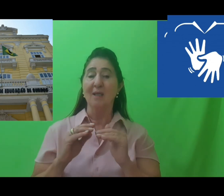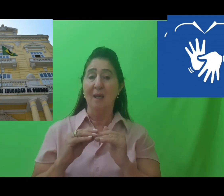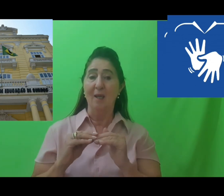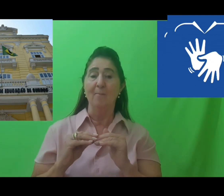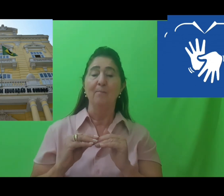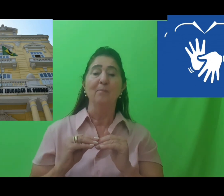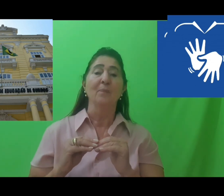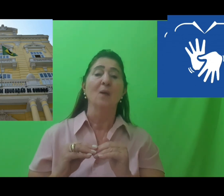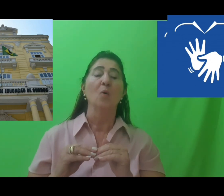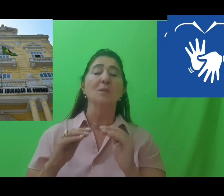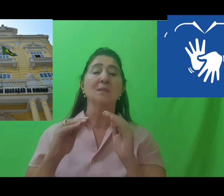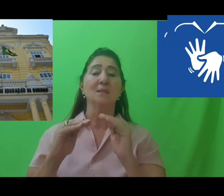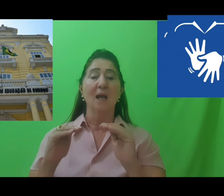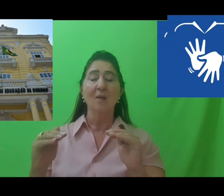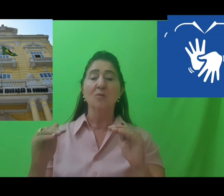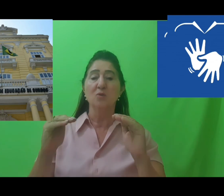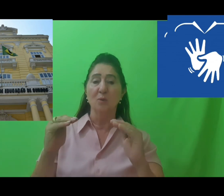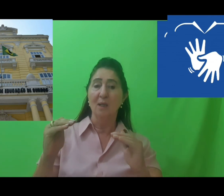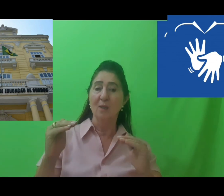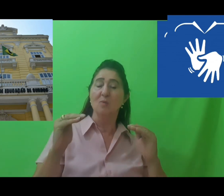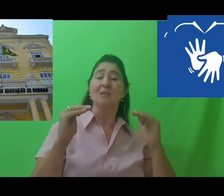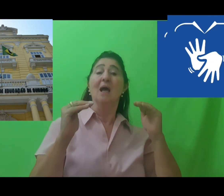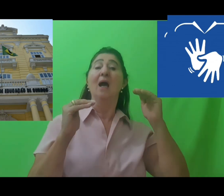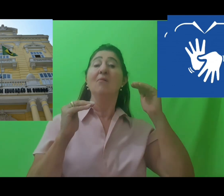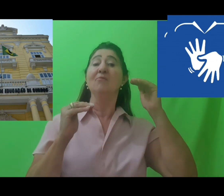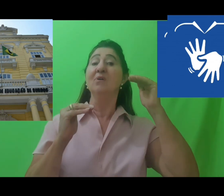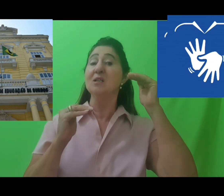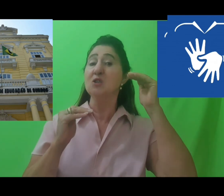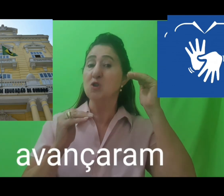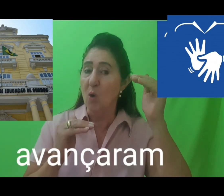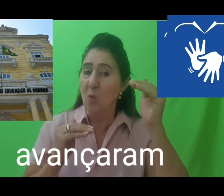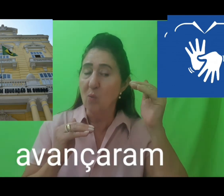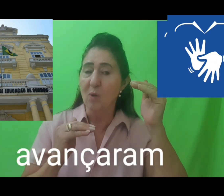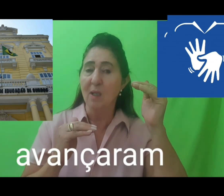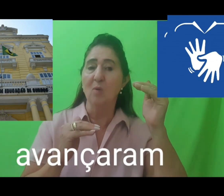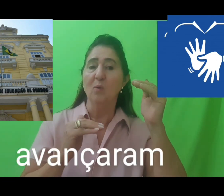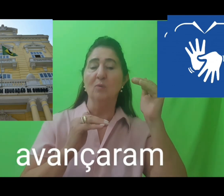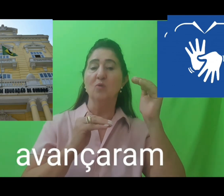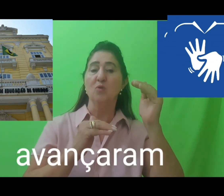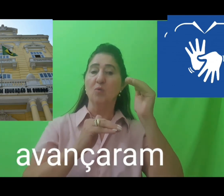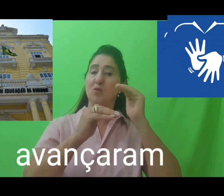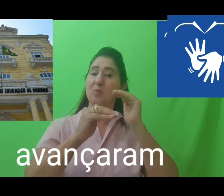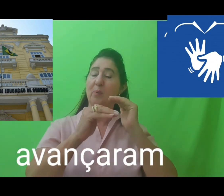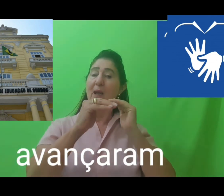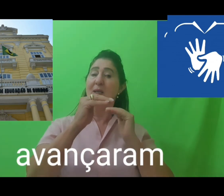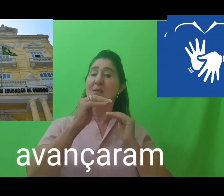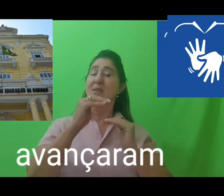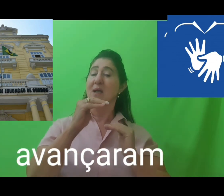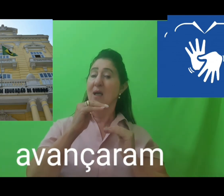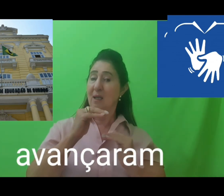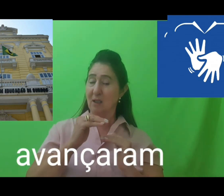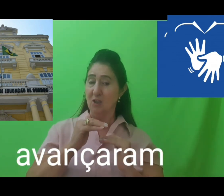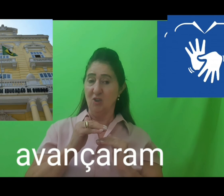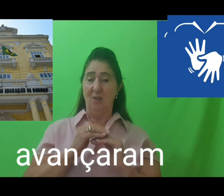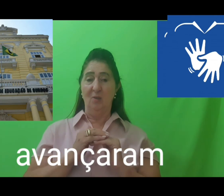que os Estados Unidos avançou enquanto os outros países regrediram.